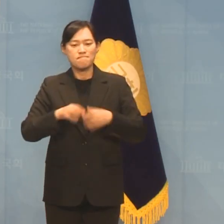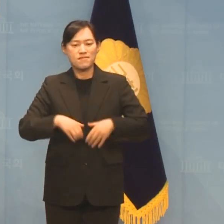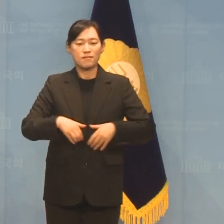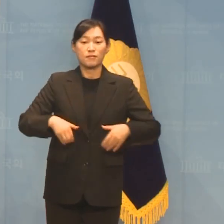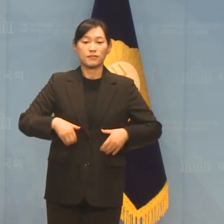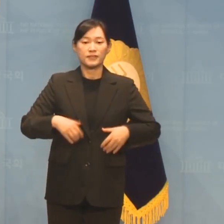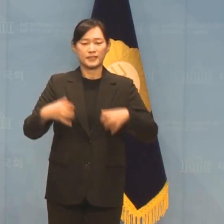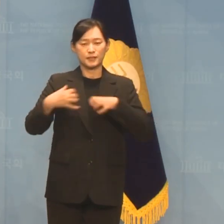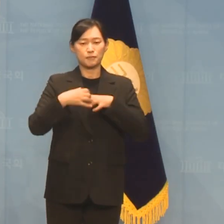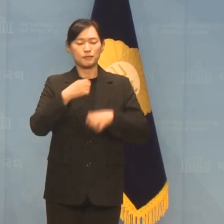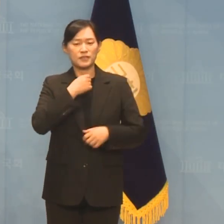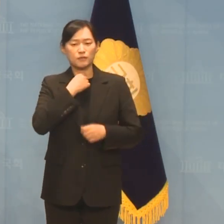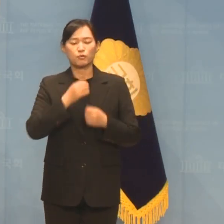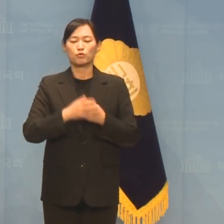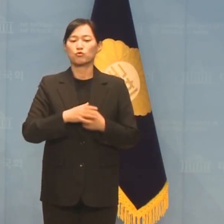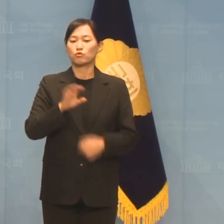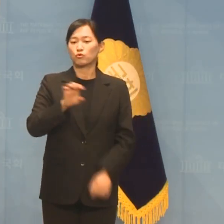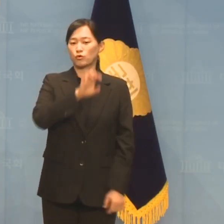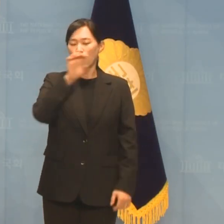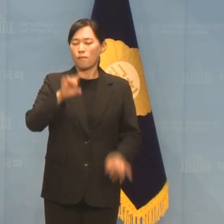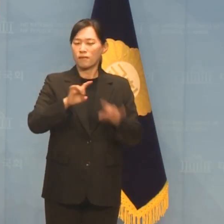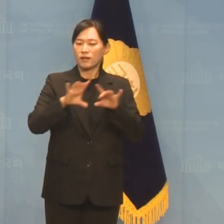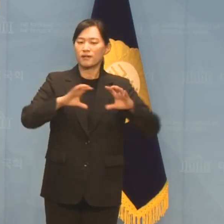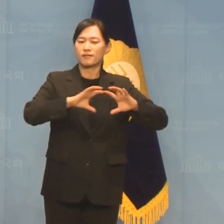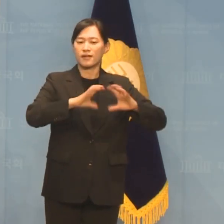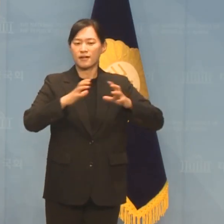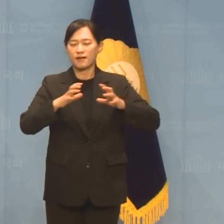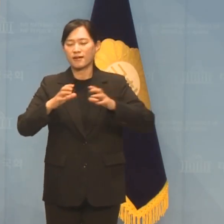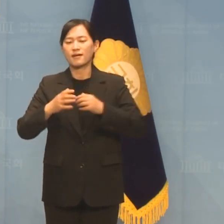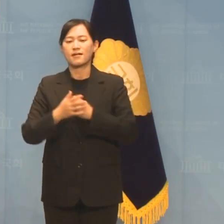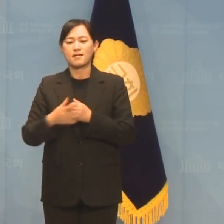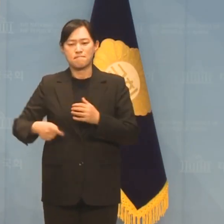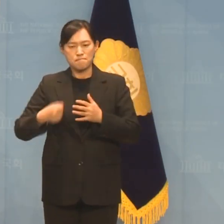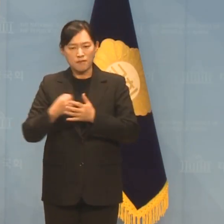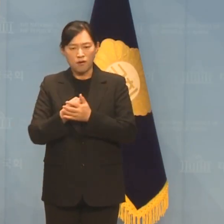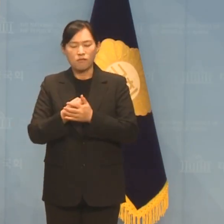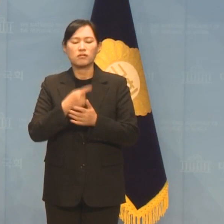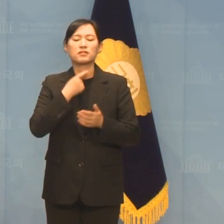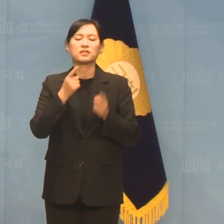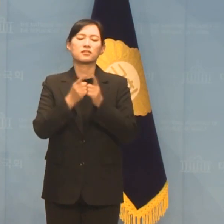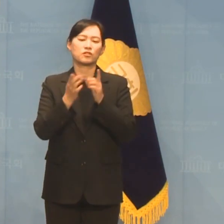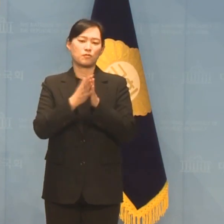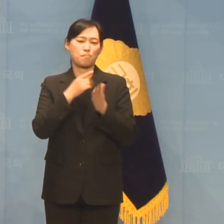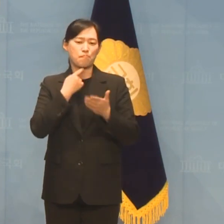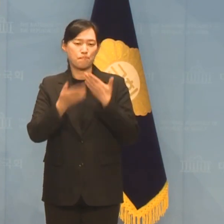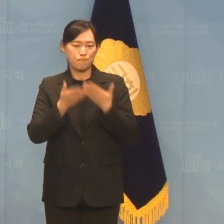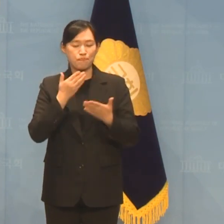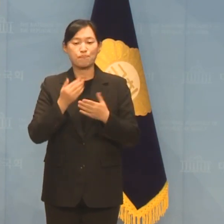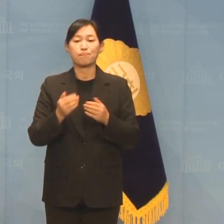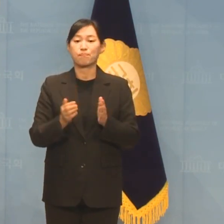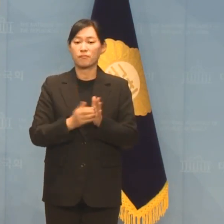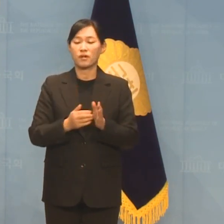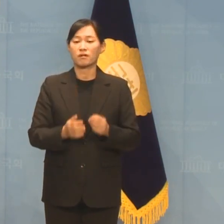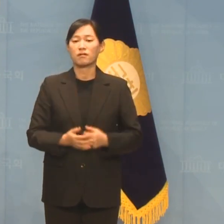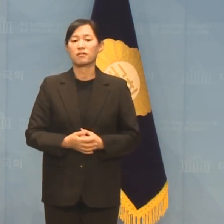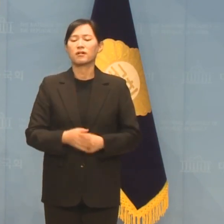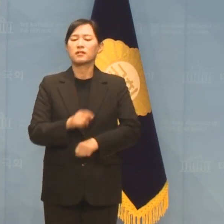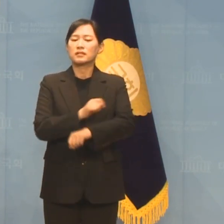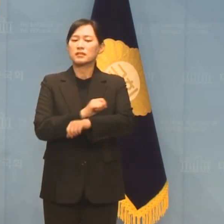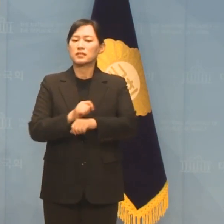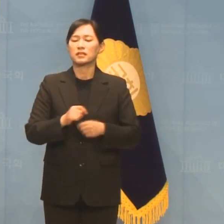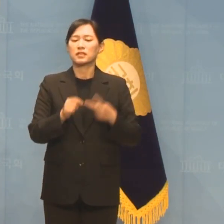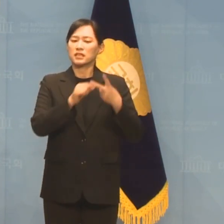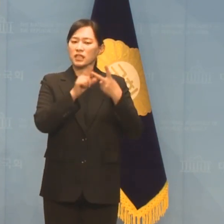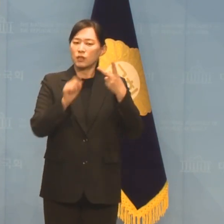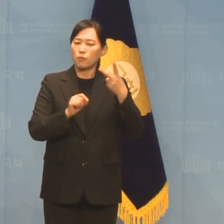맞서고자 하는 유럽 각국의 비장한 결기를 직접 체험하기도 했습니다. 특히 지난